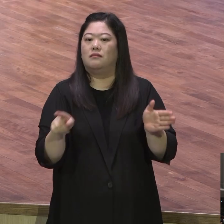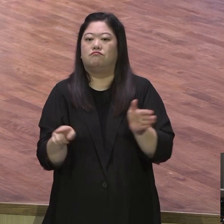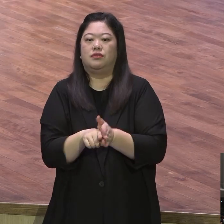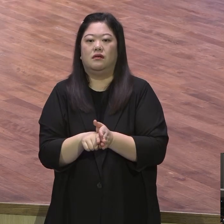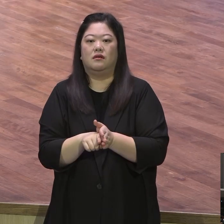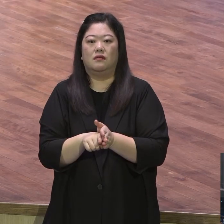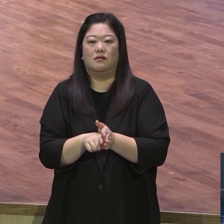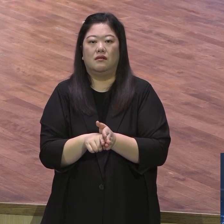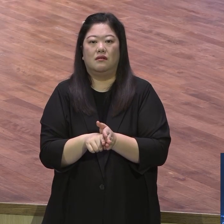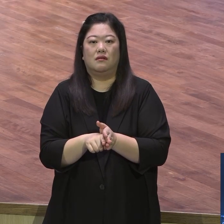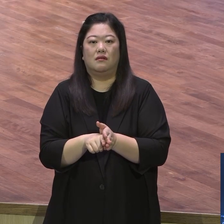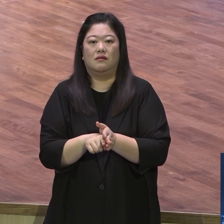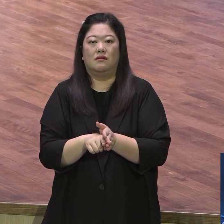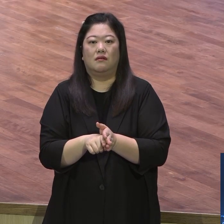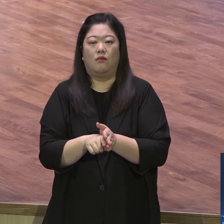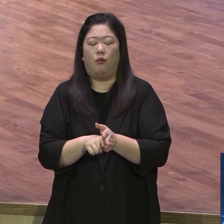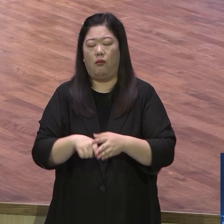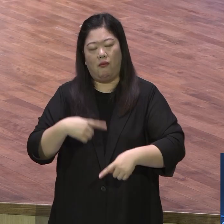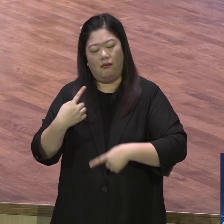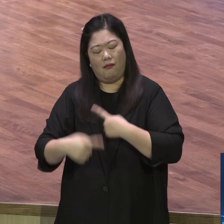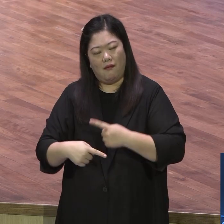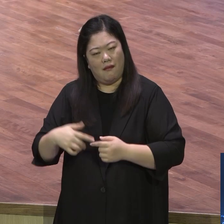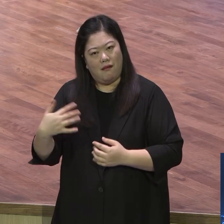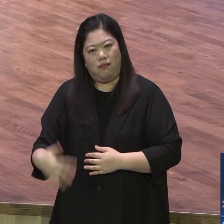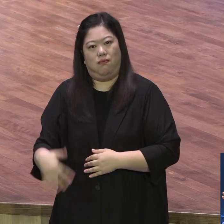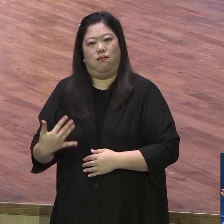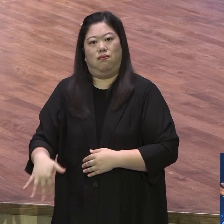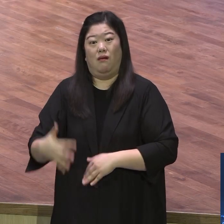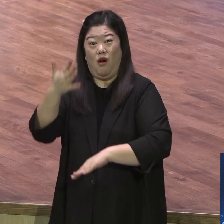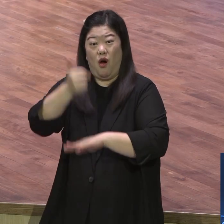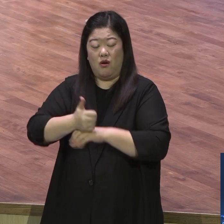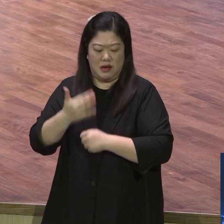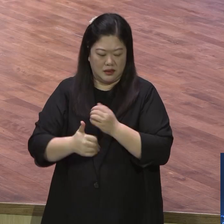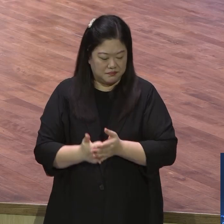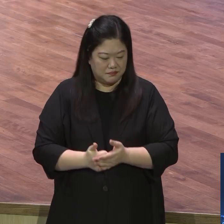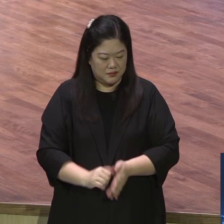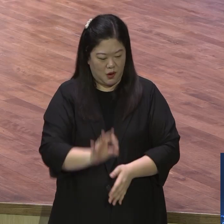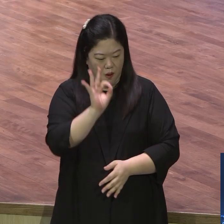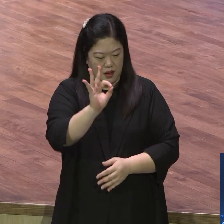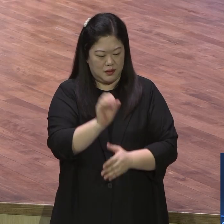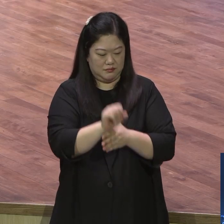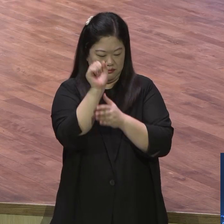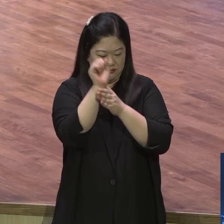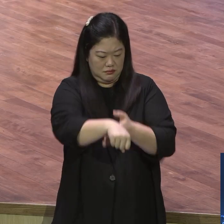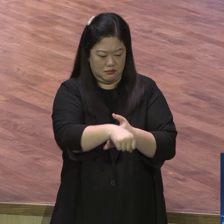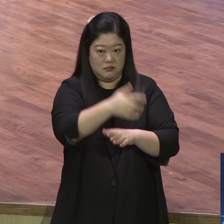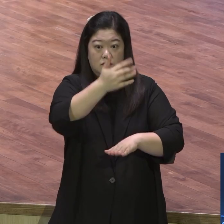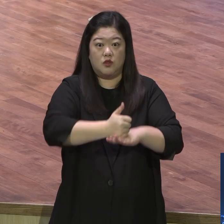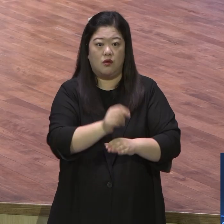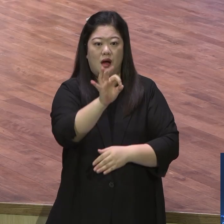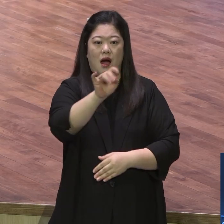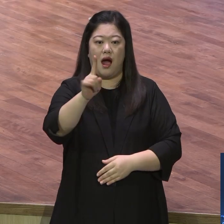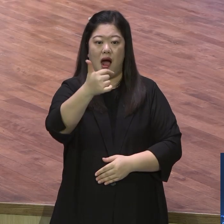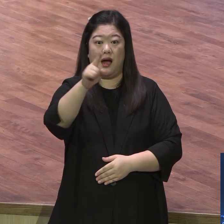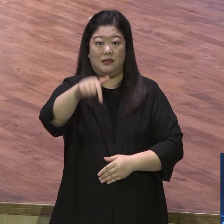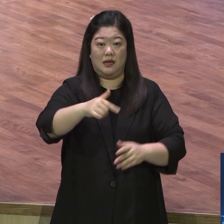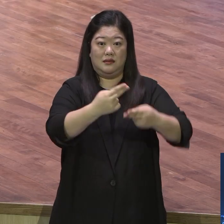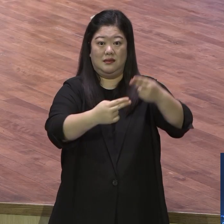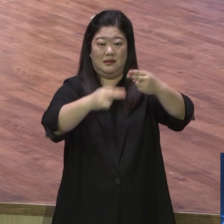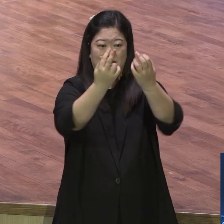이 고백 후에 이 갈레비는 은약 산지를 바로 청구하러 갑니다 그냥 어마어마한 견고한 성업